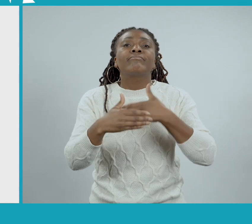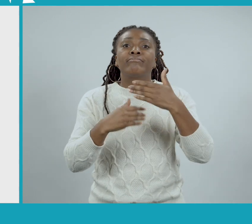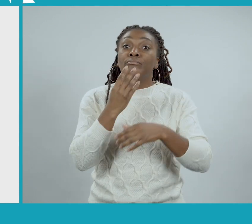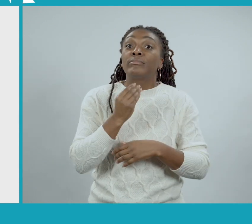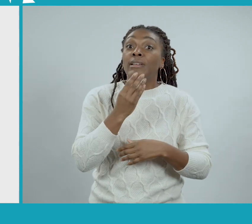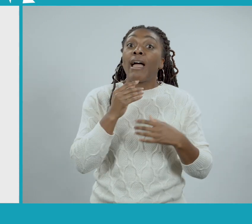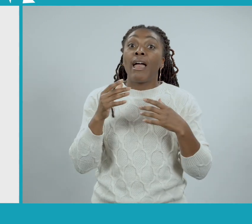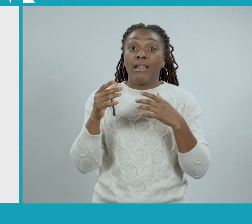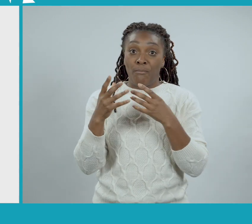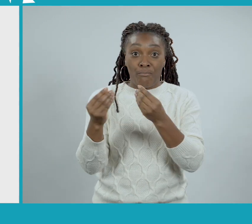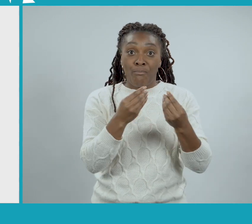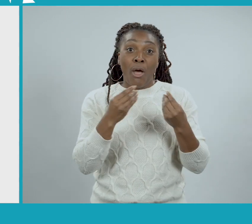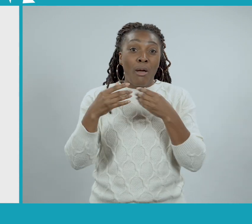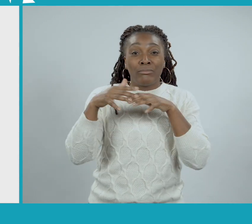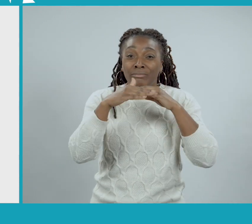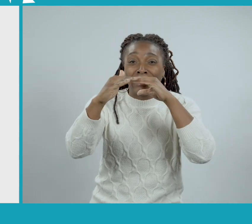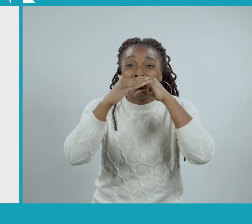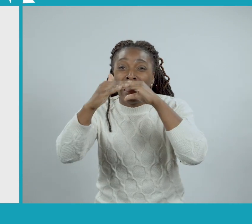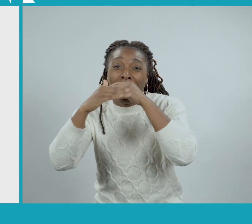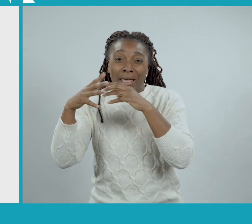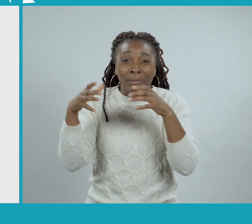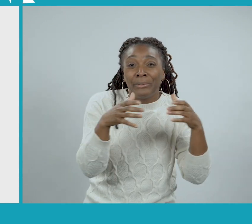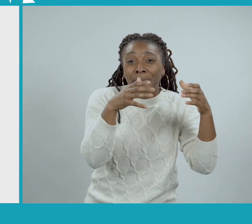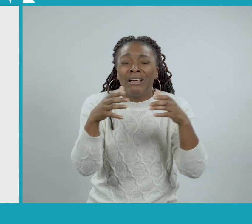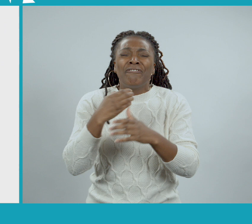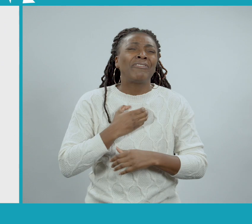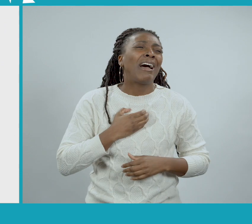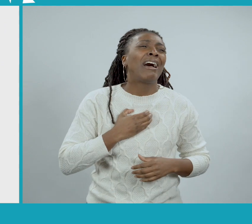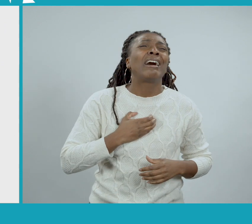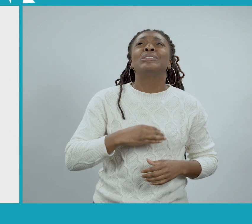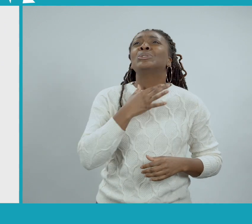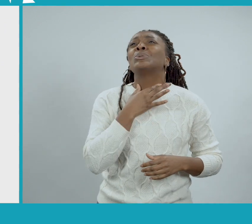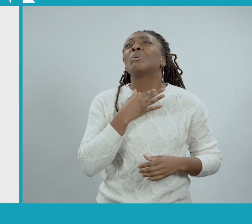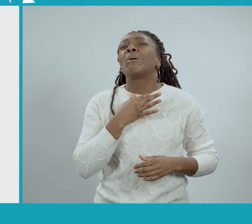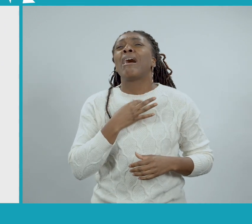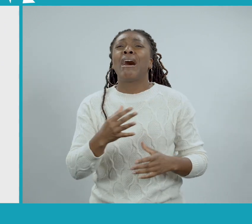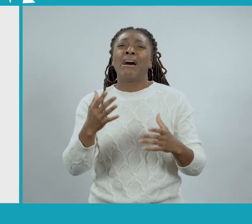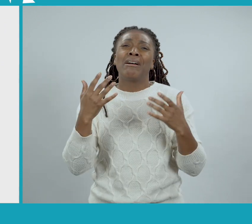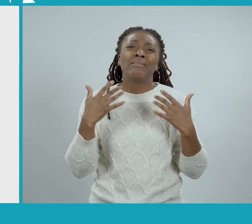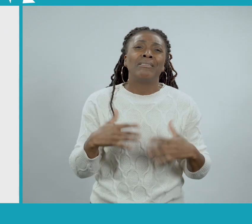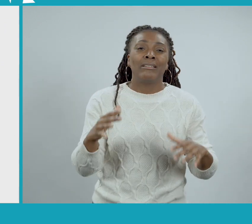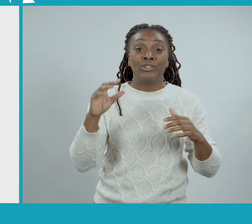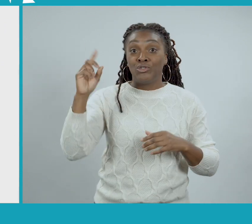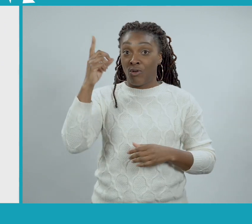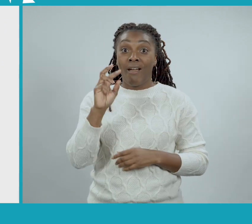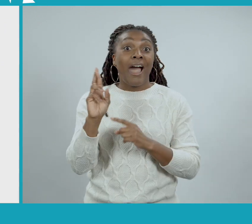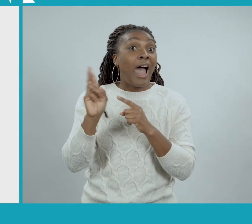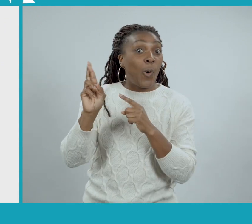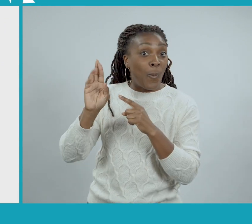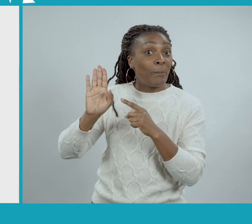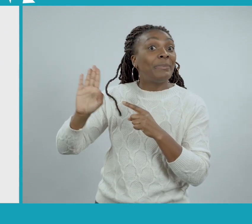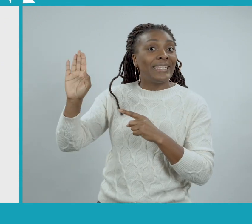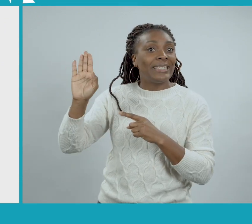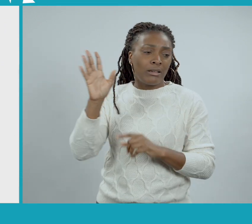que les Israélites traversent le dangereux désert, ils ont faim et soif. Et Dieu, qui est